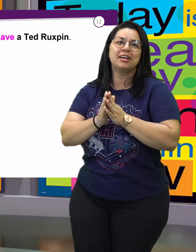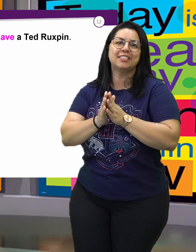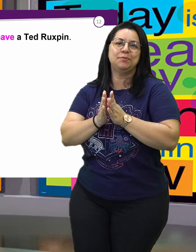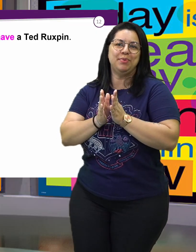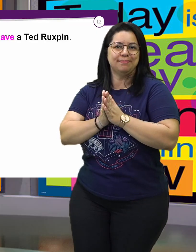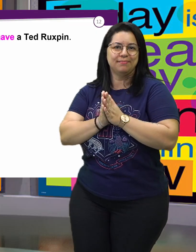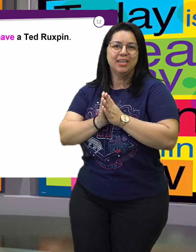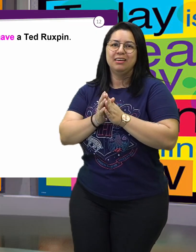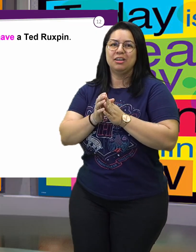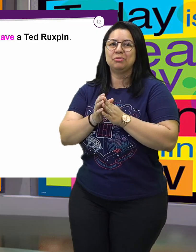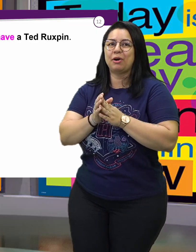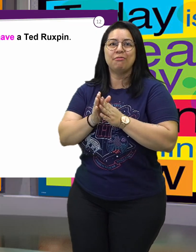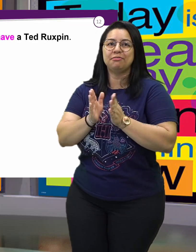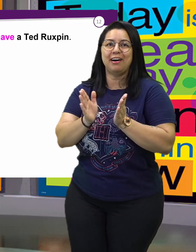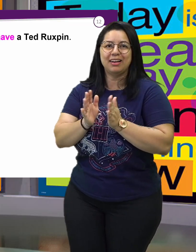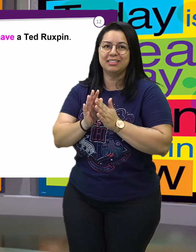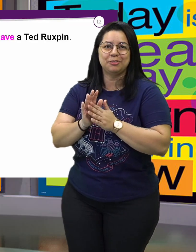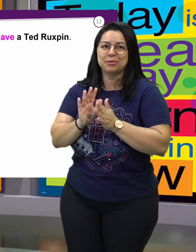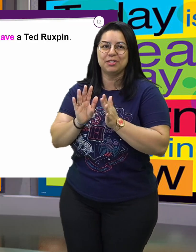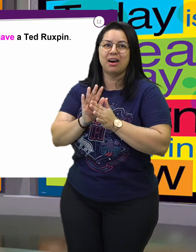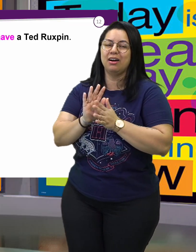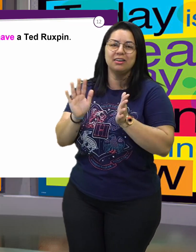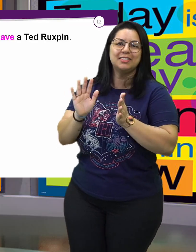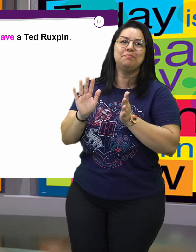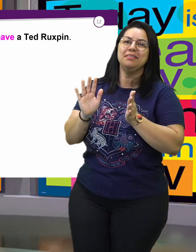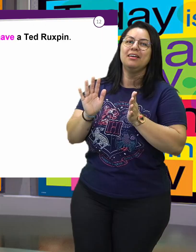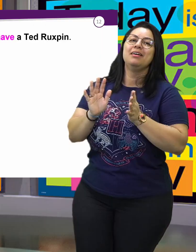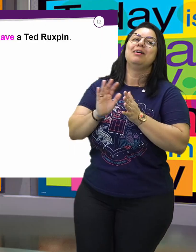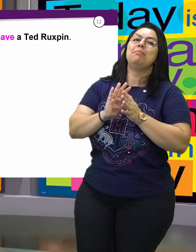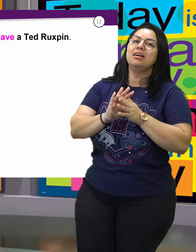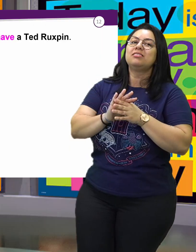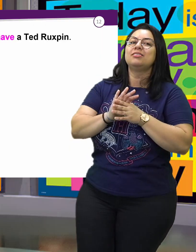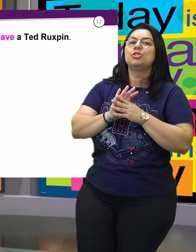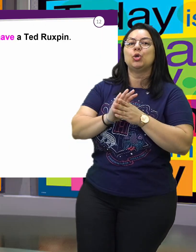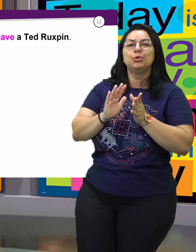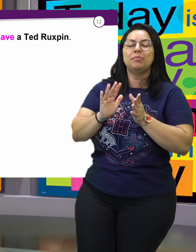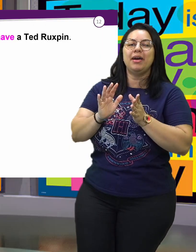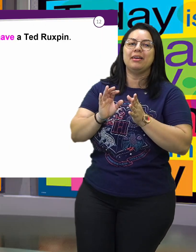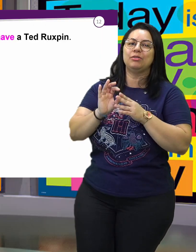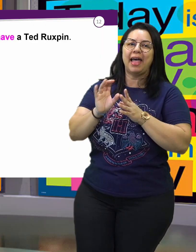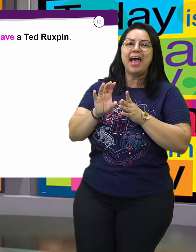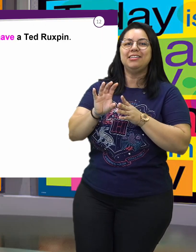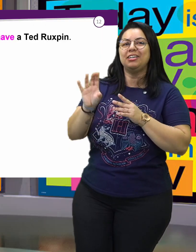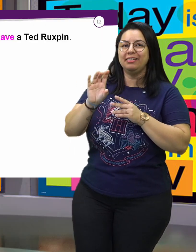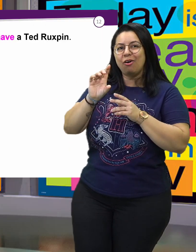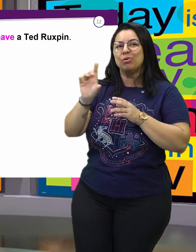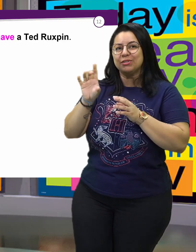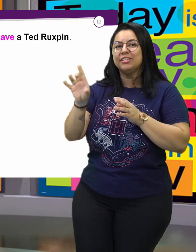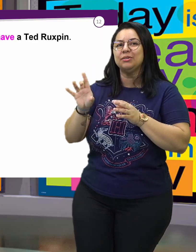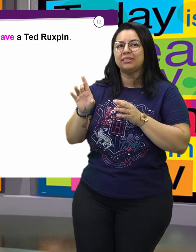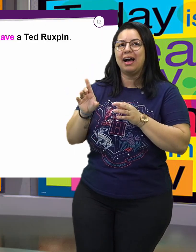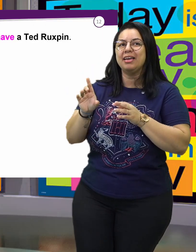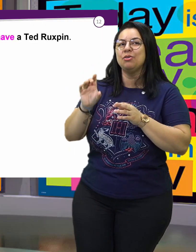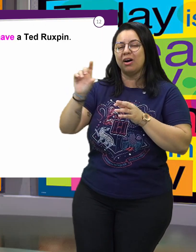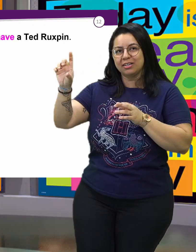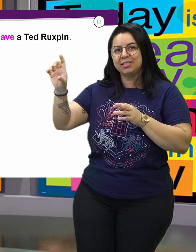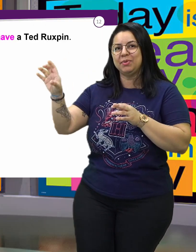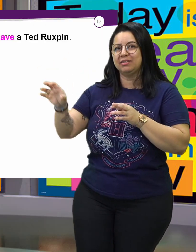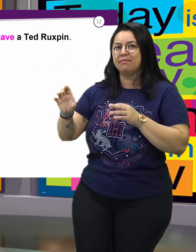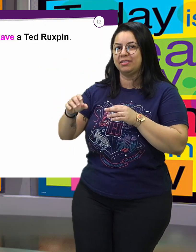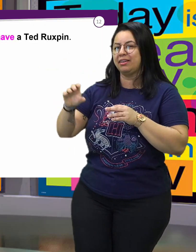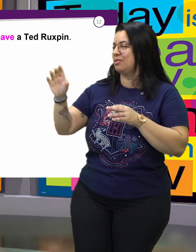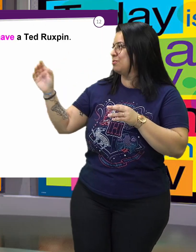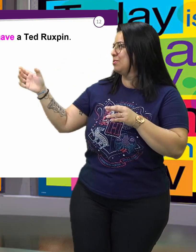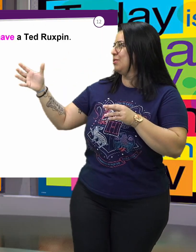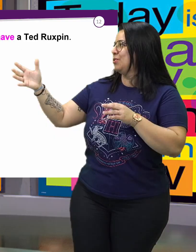ursinho Ruxpin. Mas não eu nunca ouvi falar nesse ursinho Ruxpin. Mas tudo bem, o TED ali é o ursinho, tá? E o